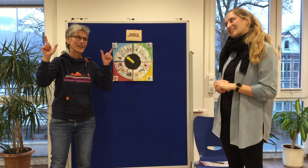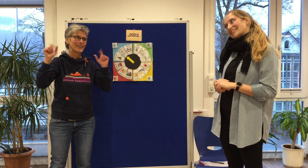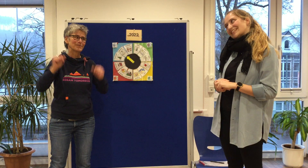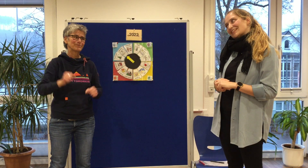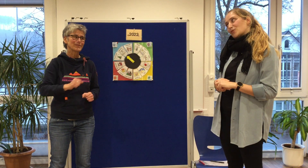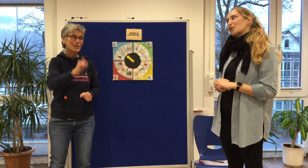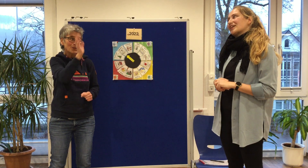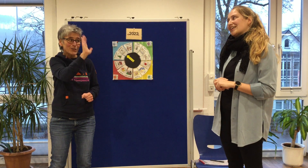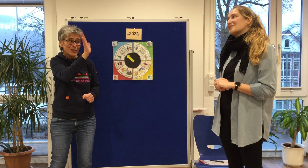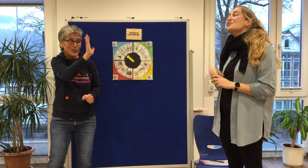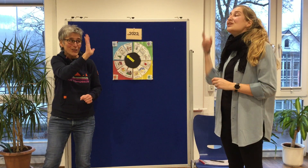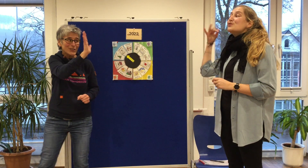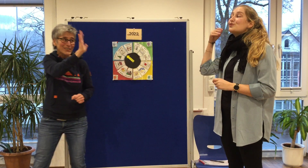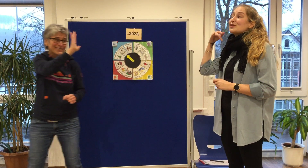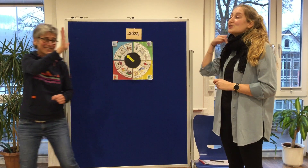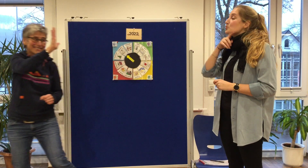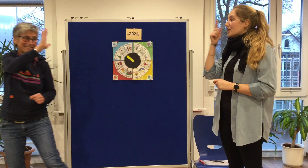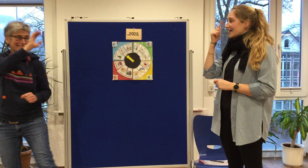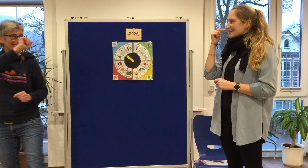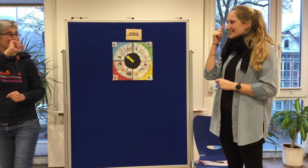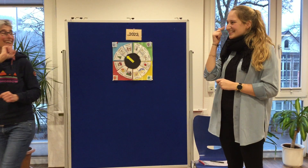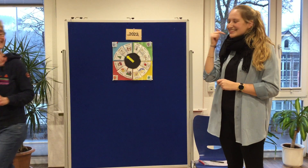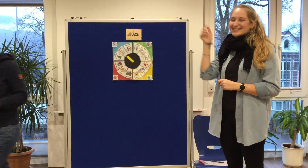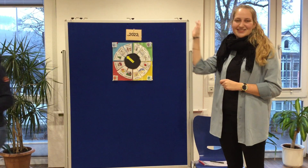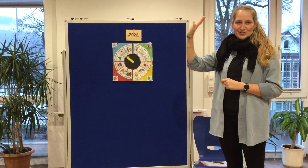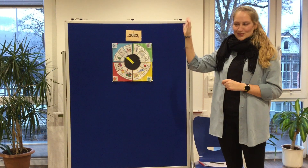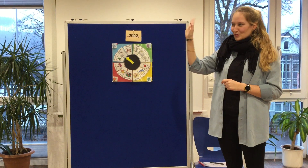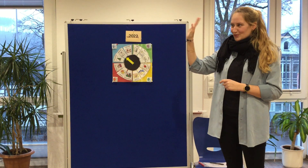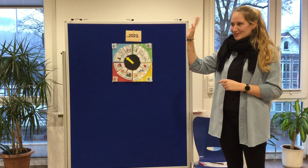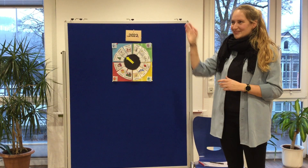feiern. Okay. Tschüss, viel Spaß. Danke, tschüss.